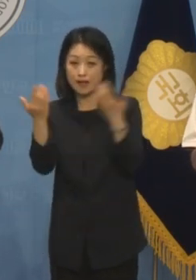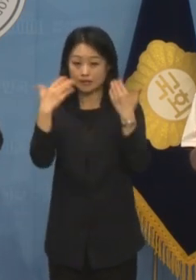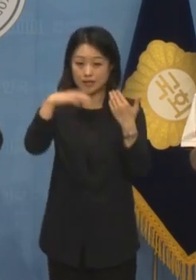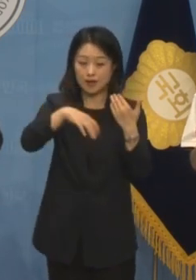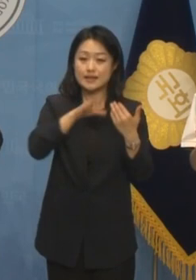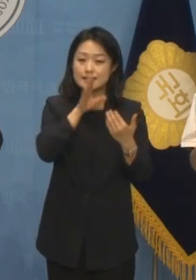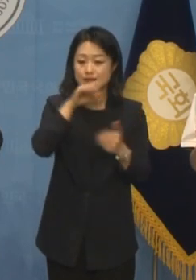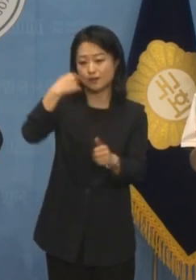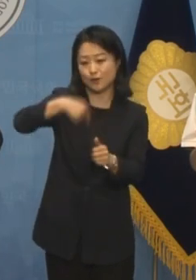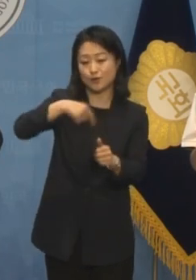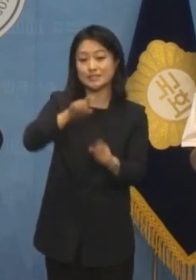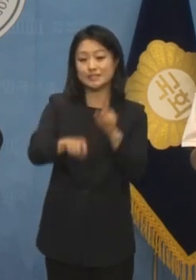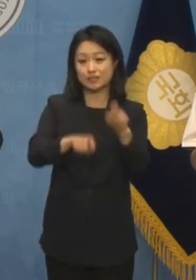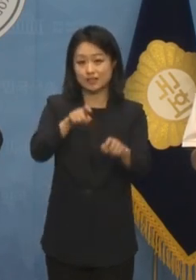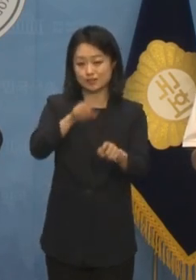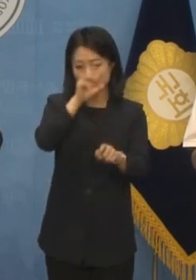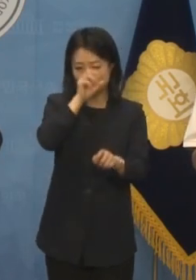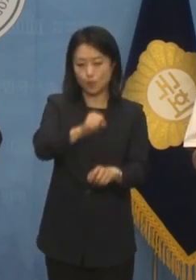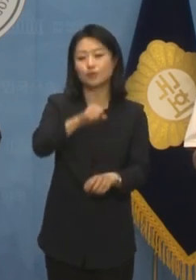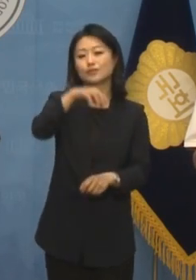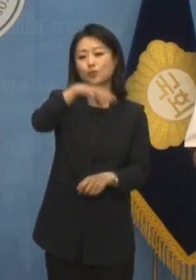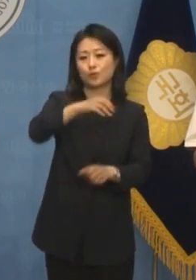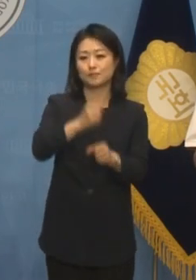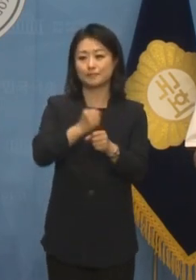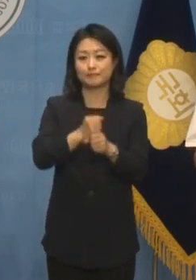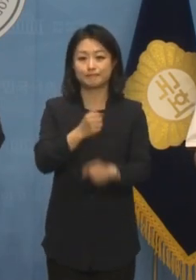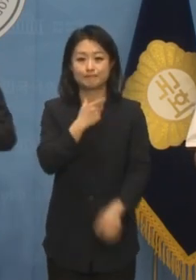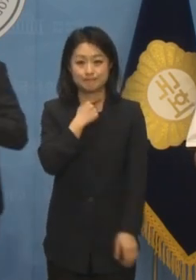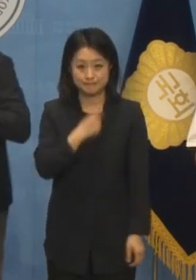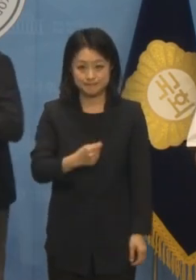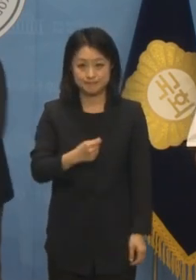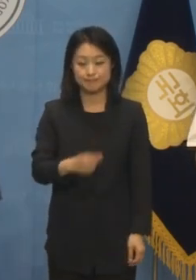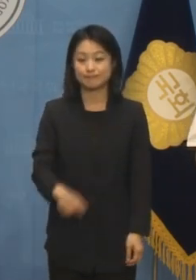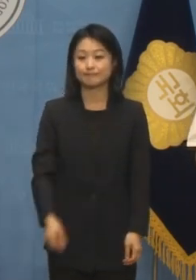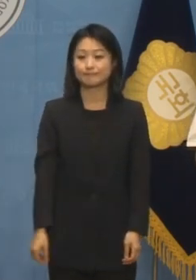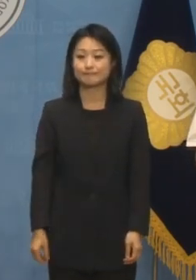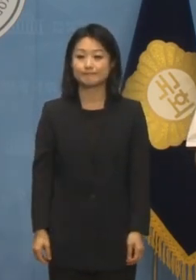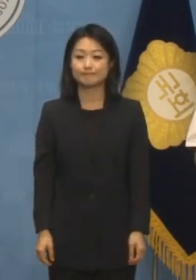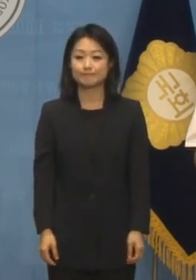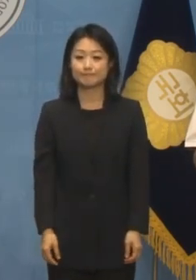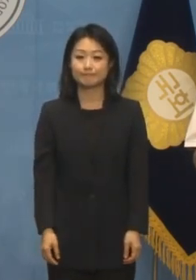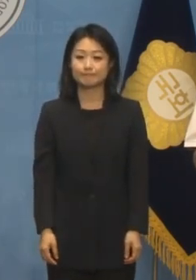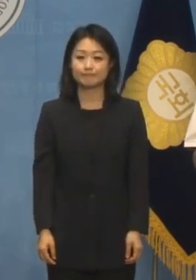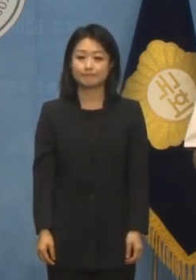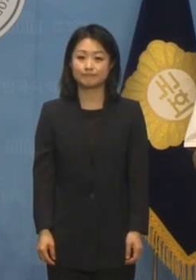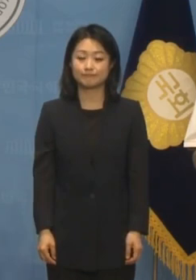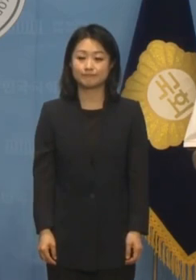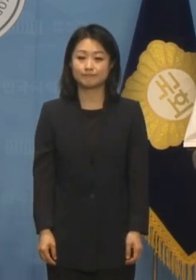실천할 수 있는 곳으로 만들어갔으면 좋겠습니다.